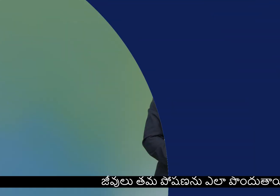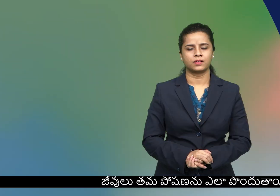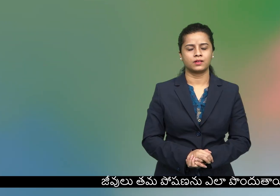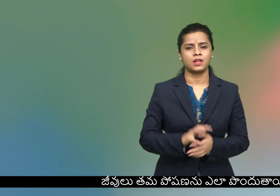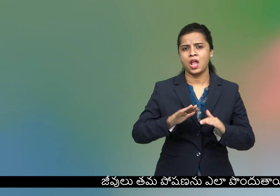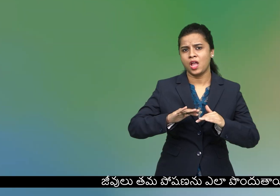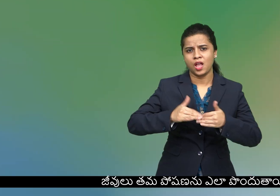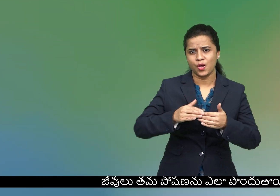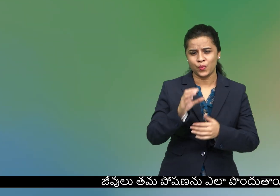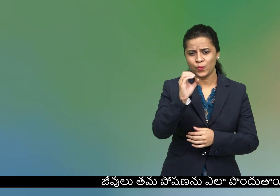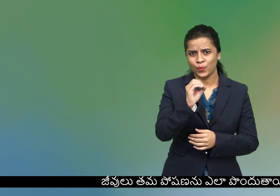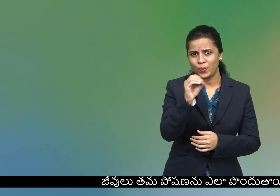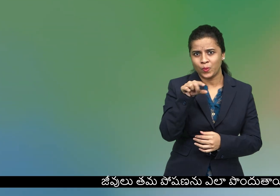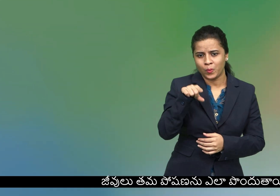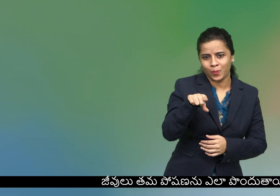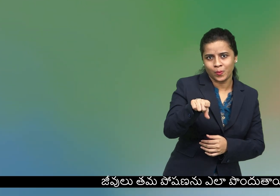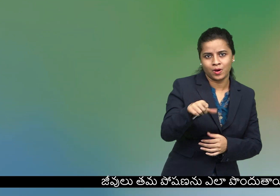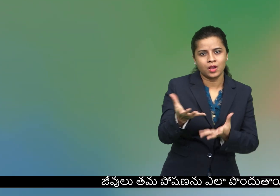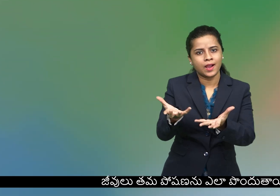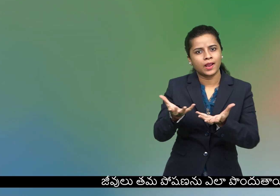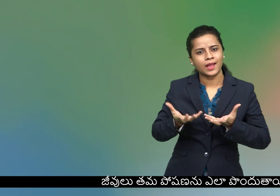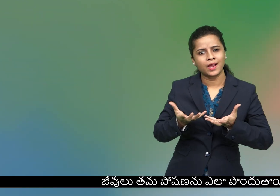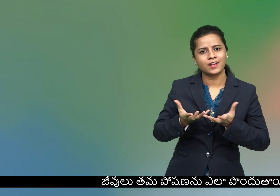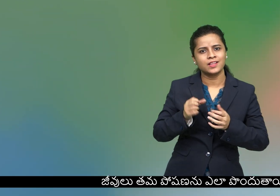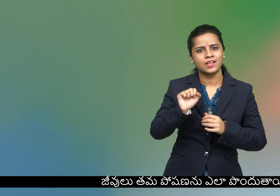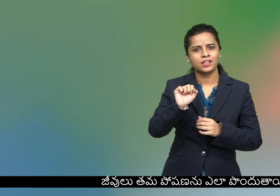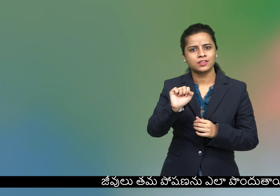జీవులు తమ పోషణను ఎలా పొందుతాయి?